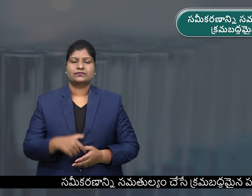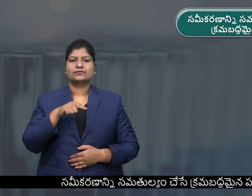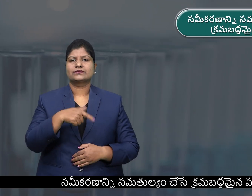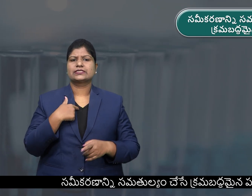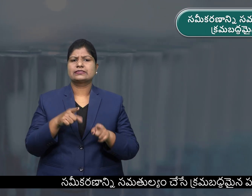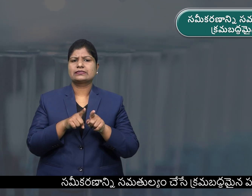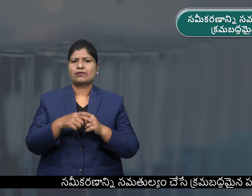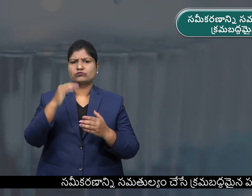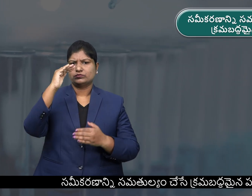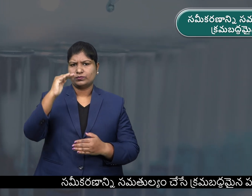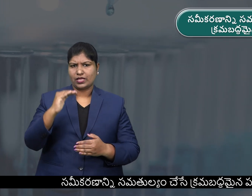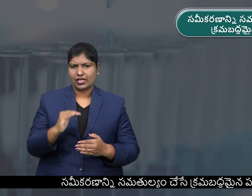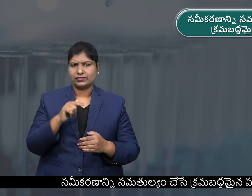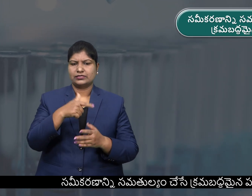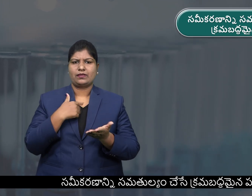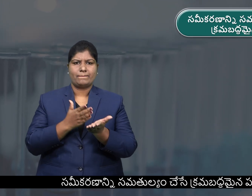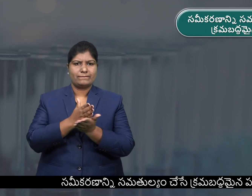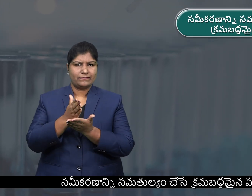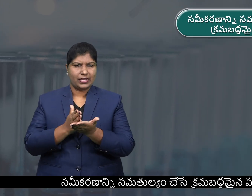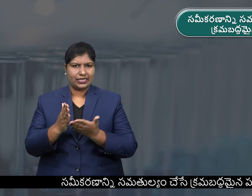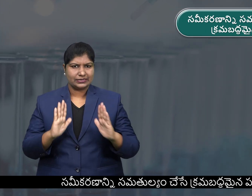సమీకరణాన్ని సమతుల్యం చేసే క్రమబద్ధమైన పద్ధతి.